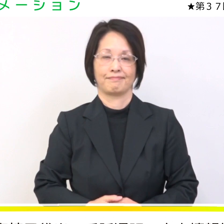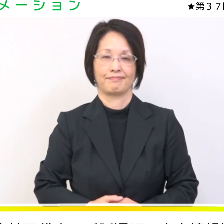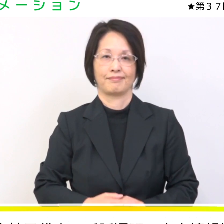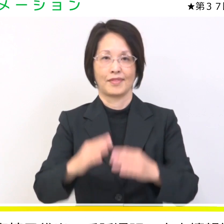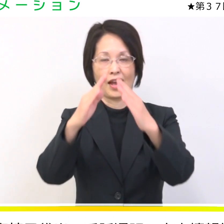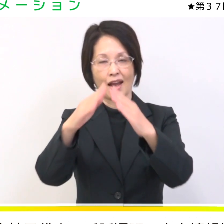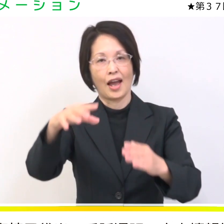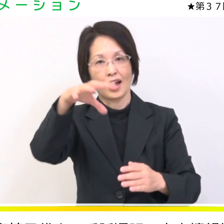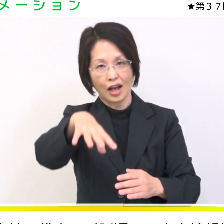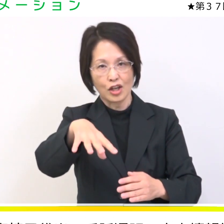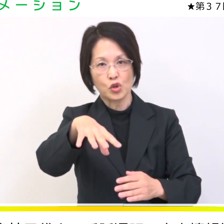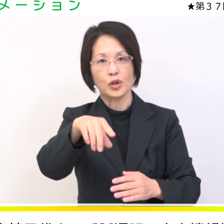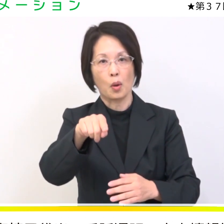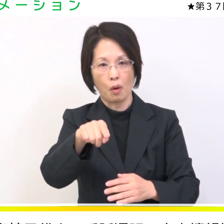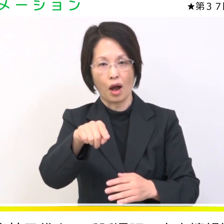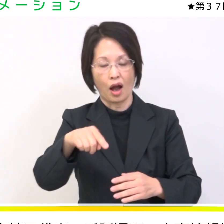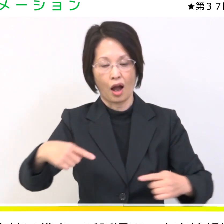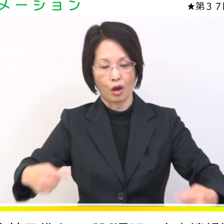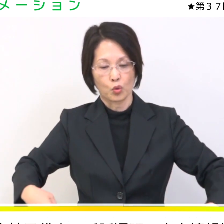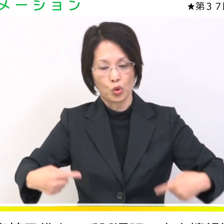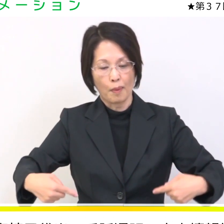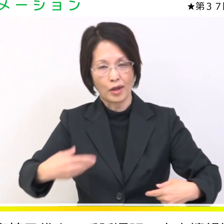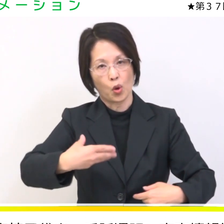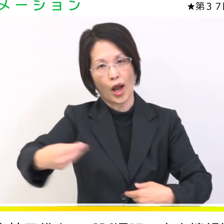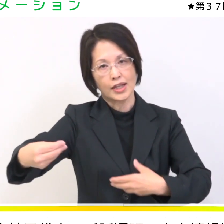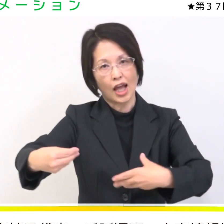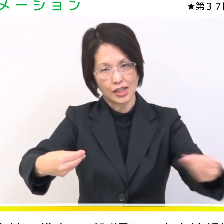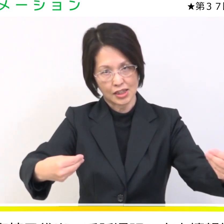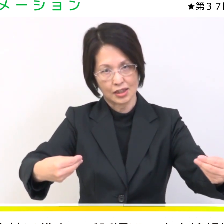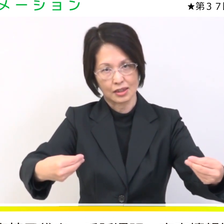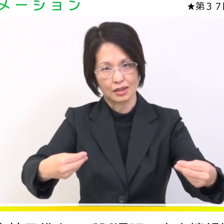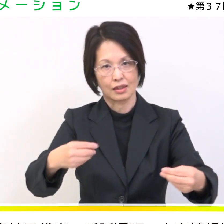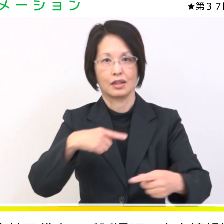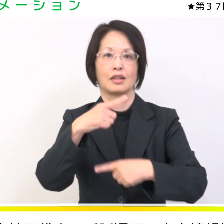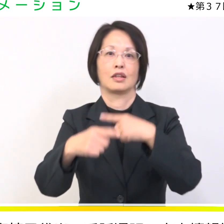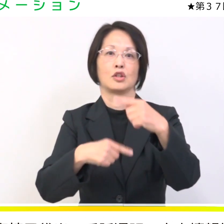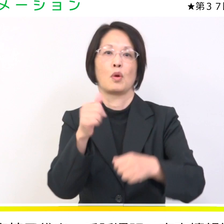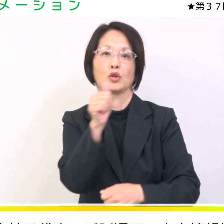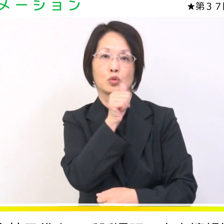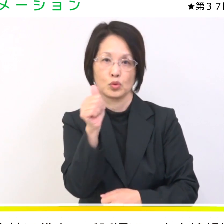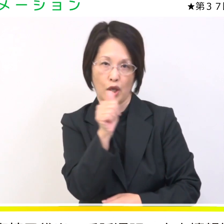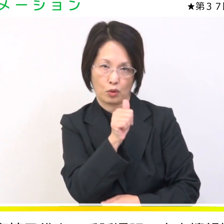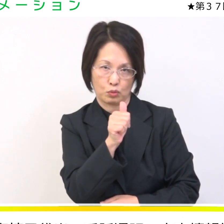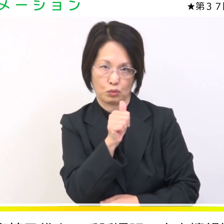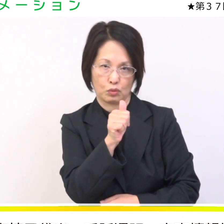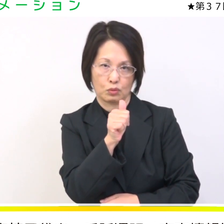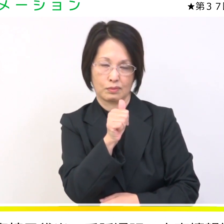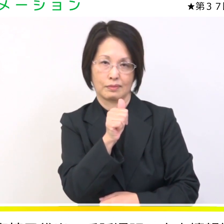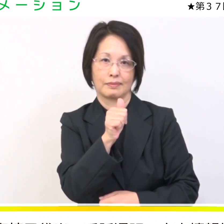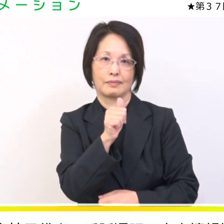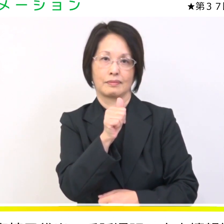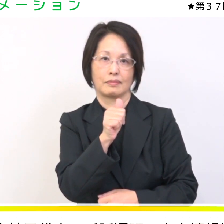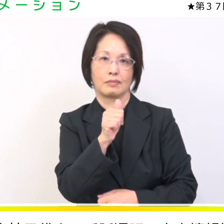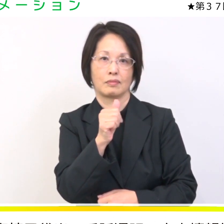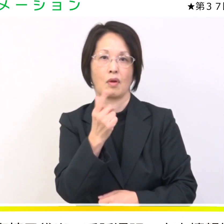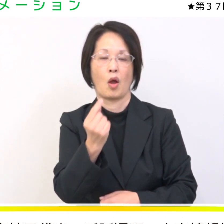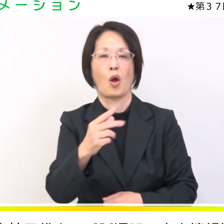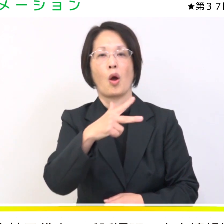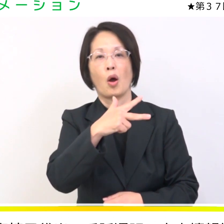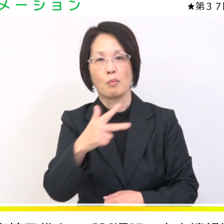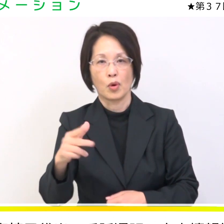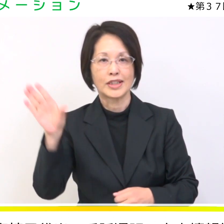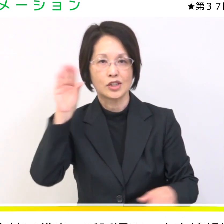会場では車椅子の貸出し手話通訳文字情報